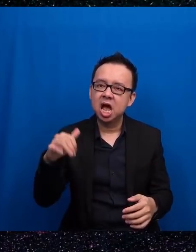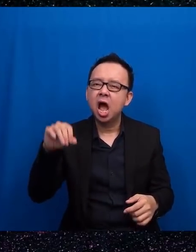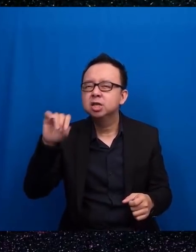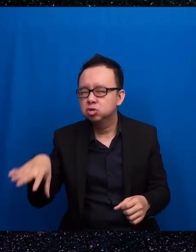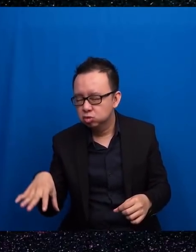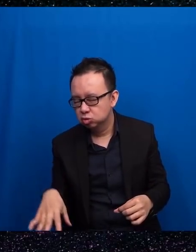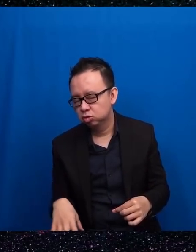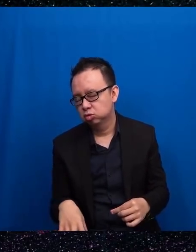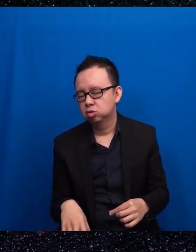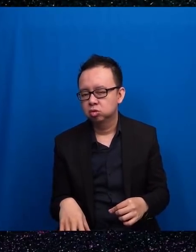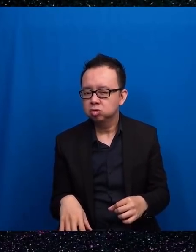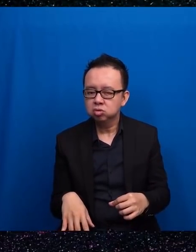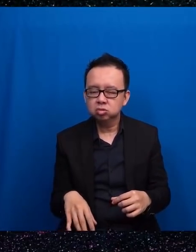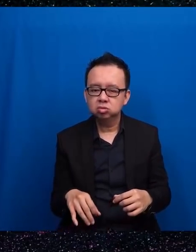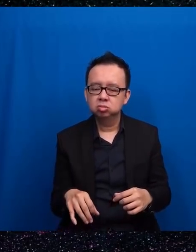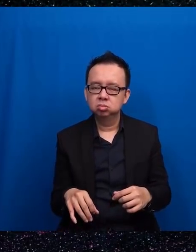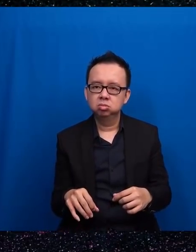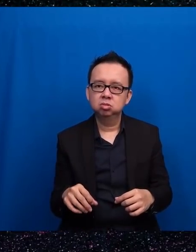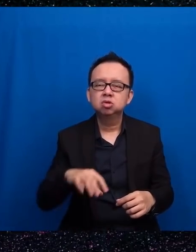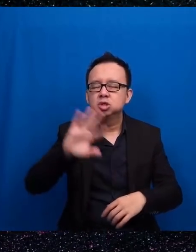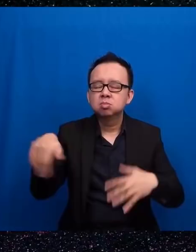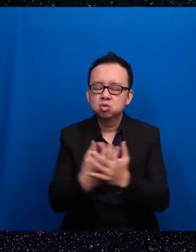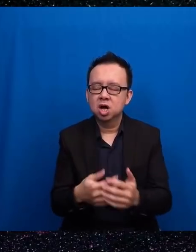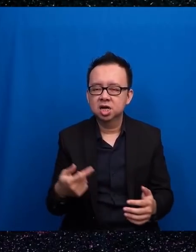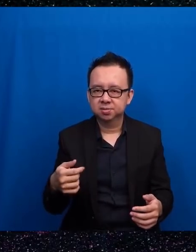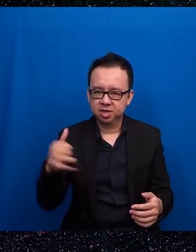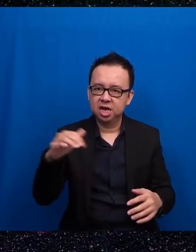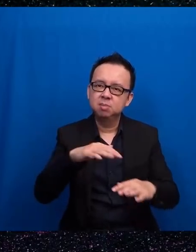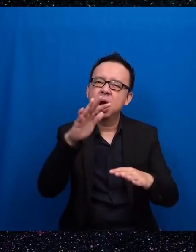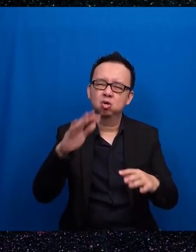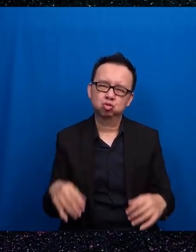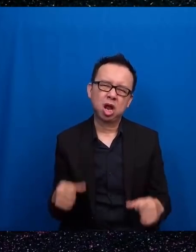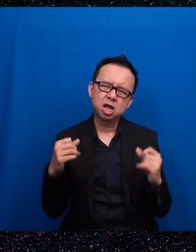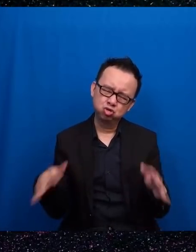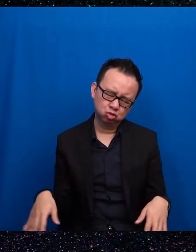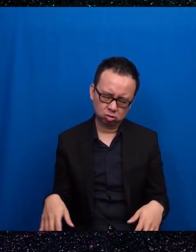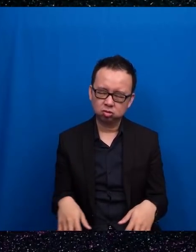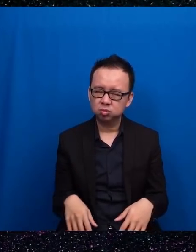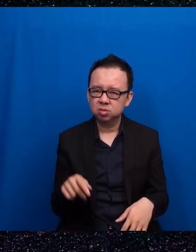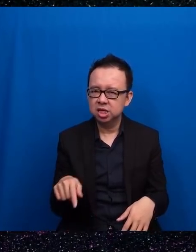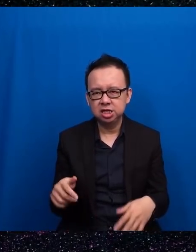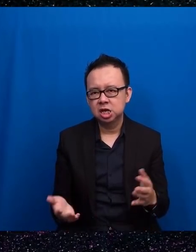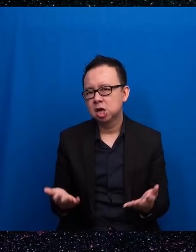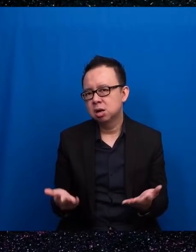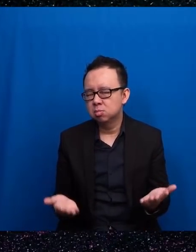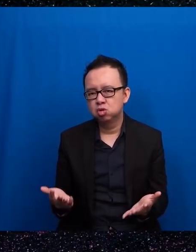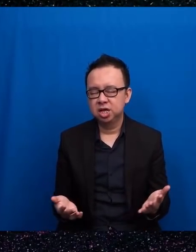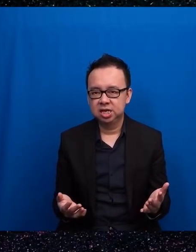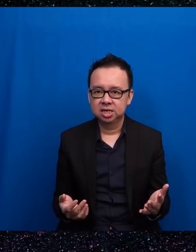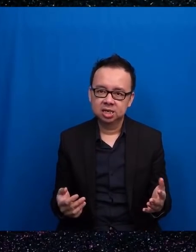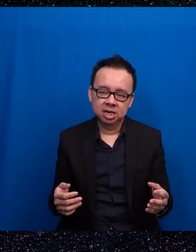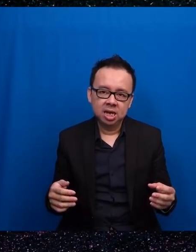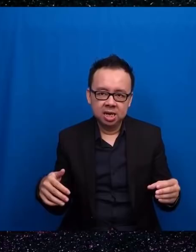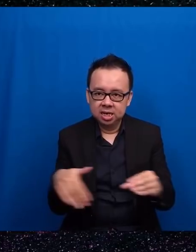kan? Semua yang kubangun sirna. Bapak Ibu Saudara, ini mungkin memang masih di dalam musim